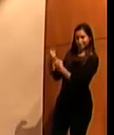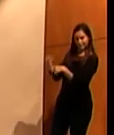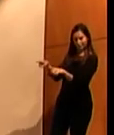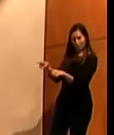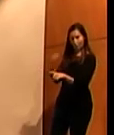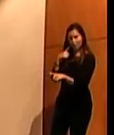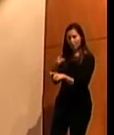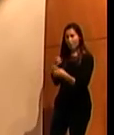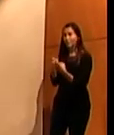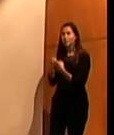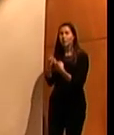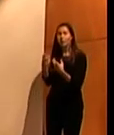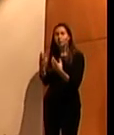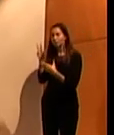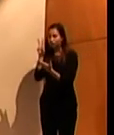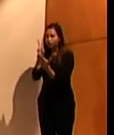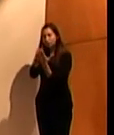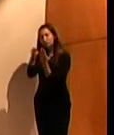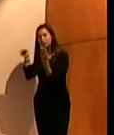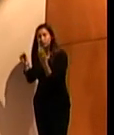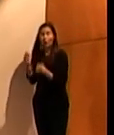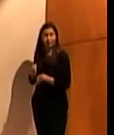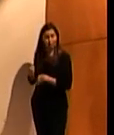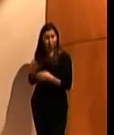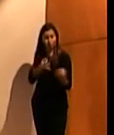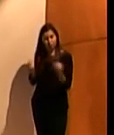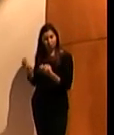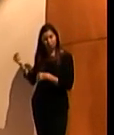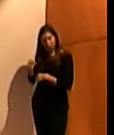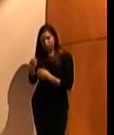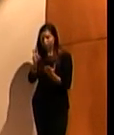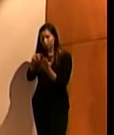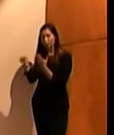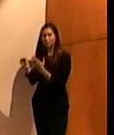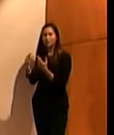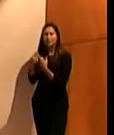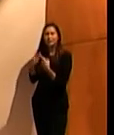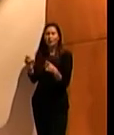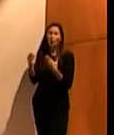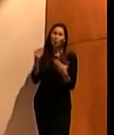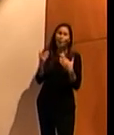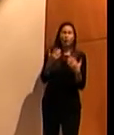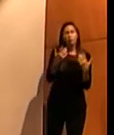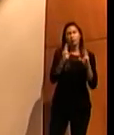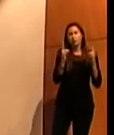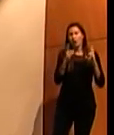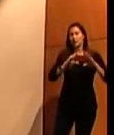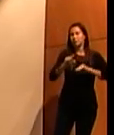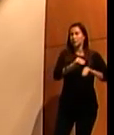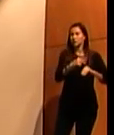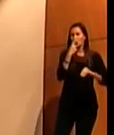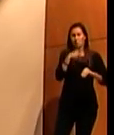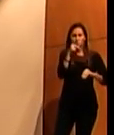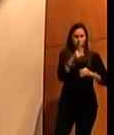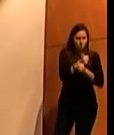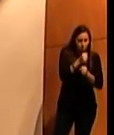Il y a des enfants qui sont venus lire aussi. Différent des autres espaces qui sont plutôt des espaces de travail, en